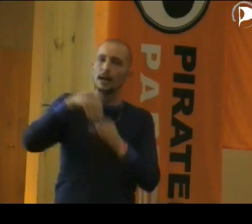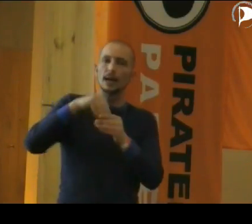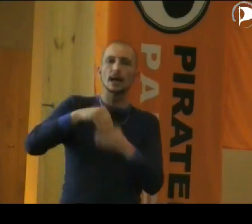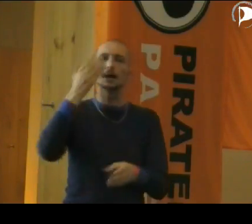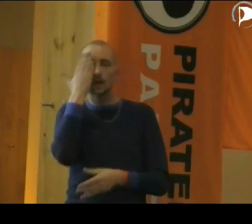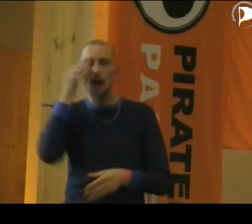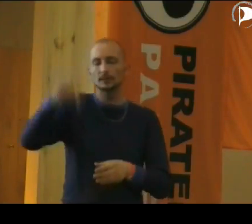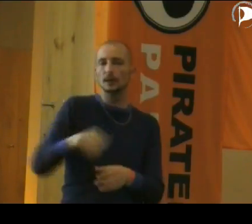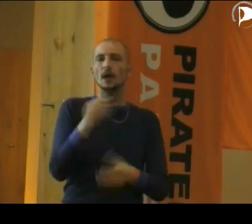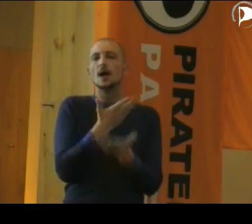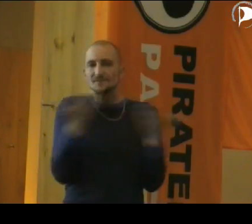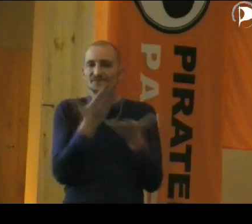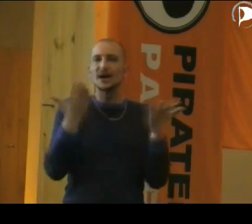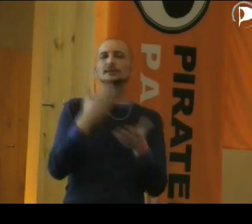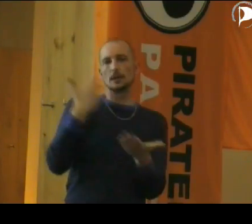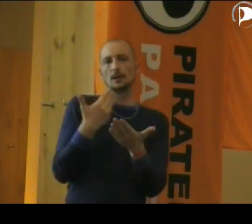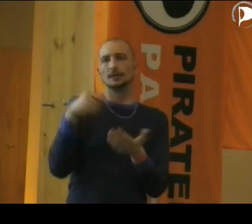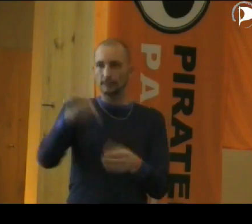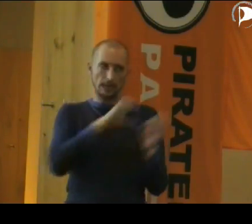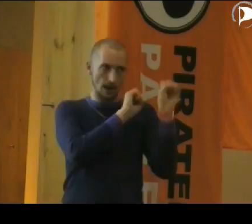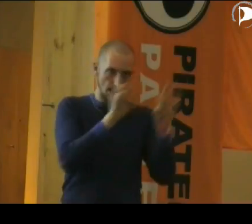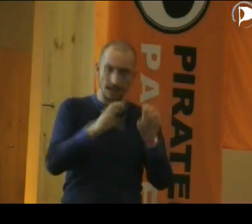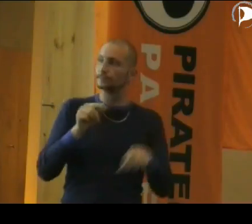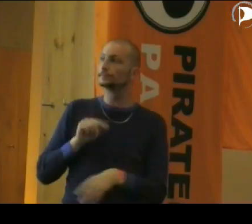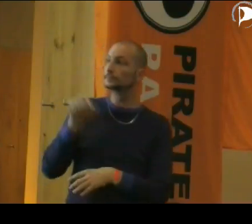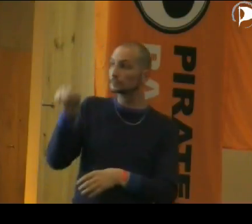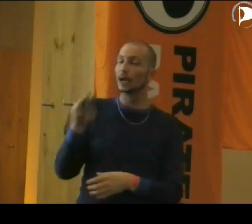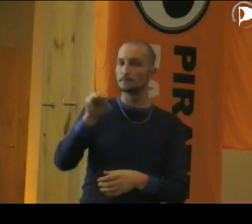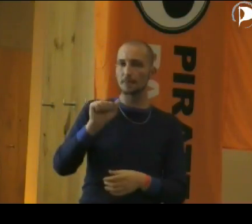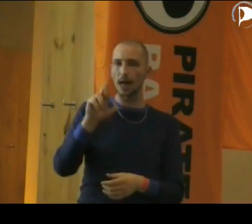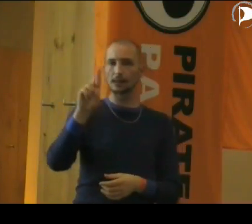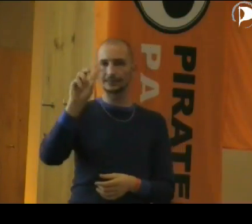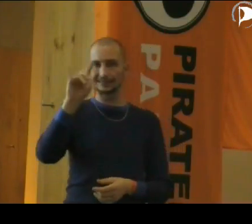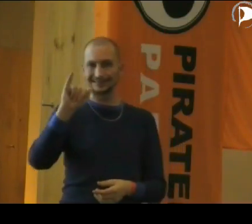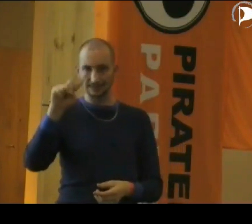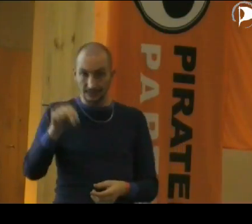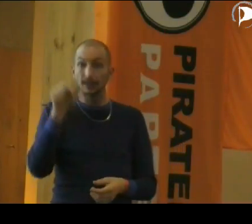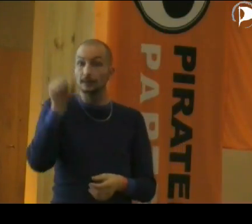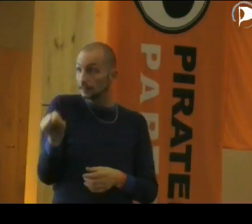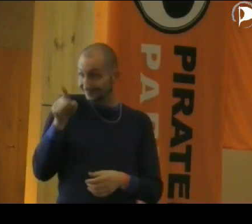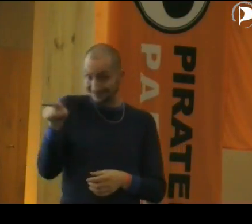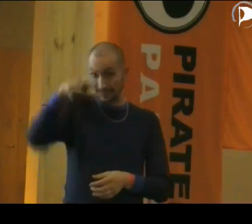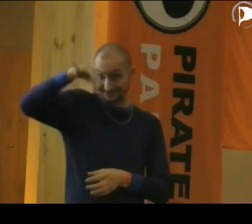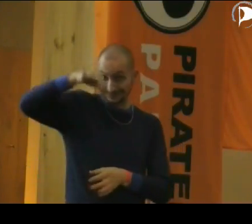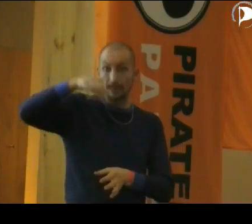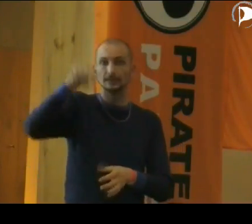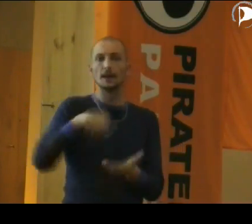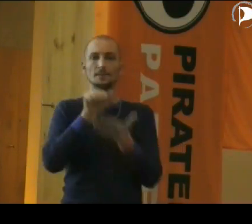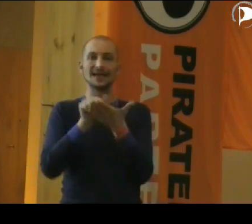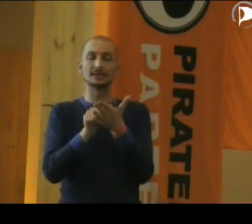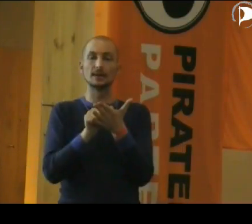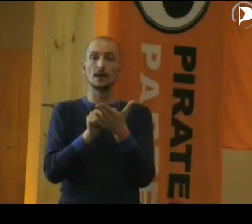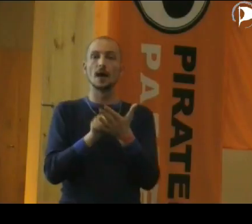und zwar was du der einzige jetzt den kandidaten sicher gut ist so stark auf pressearbeit fixiert hat aber gesagt wenn wir dafür drei